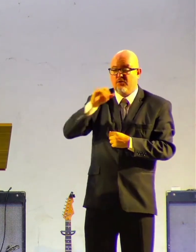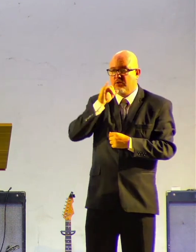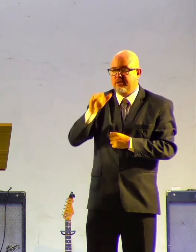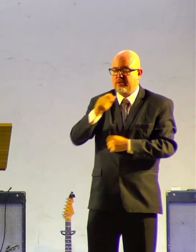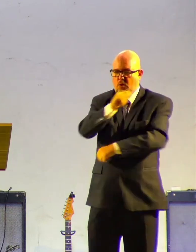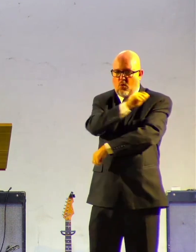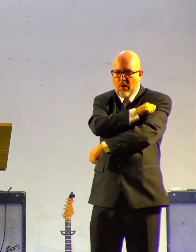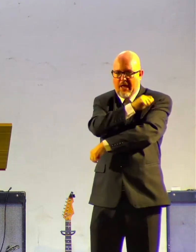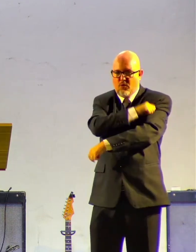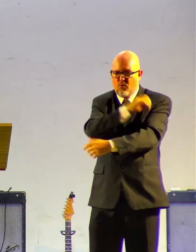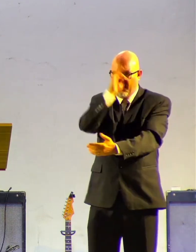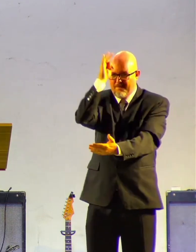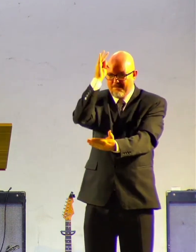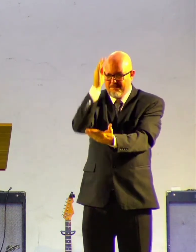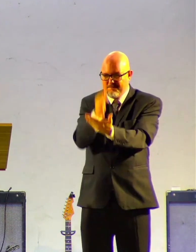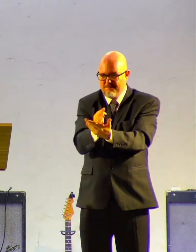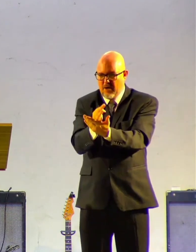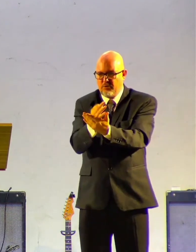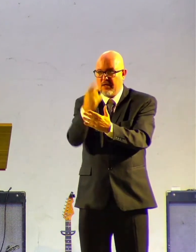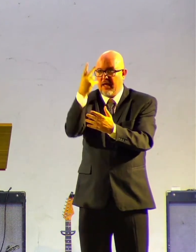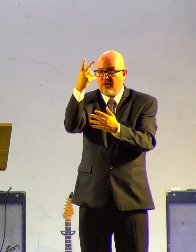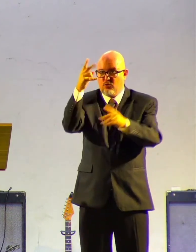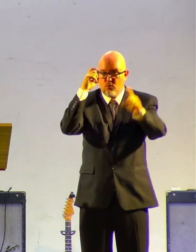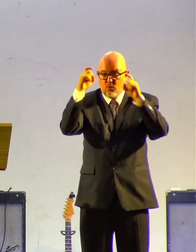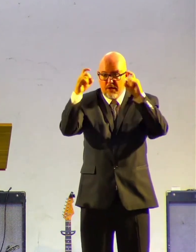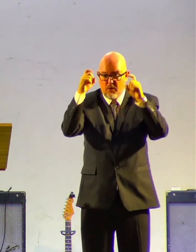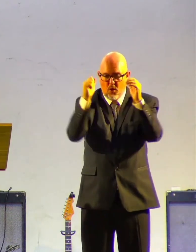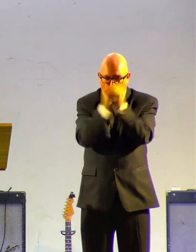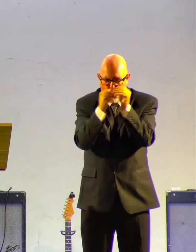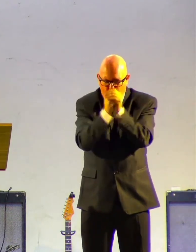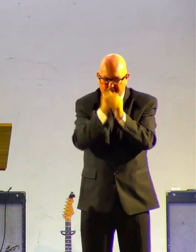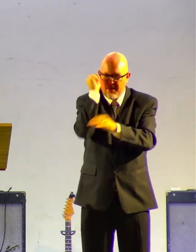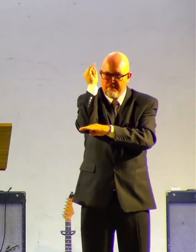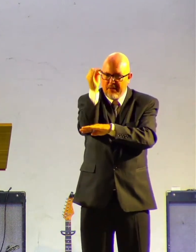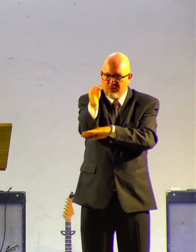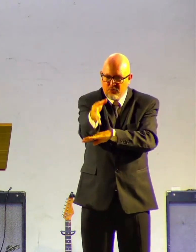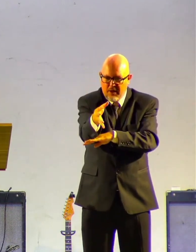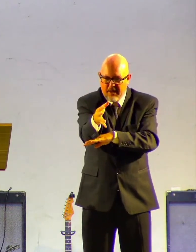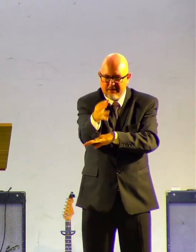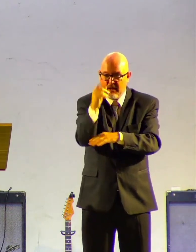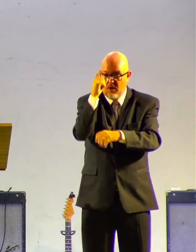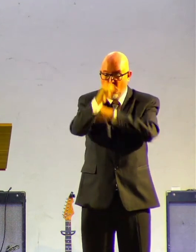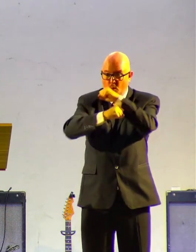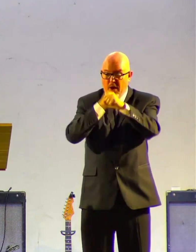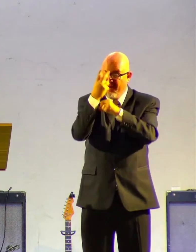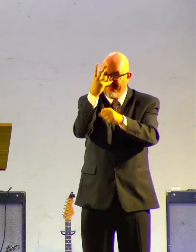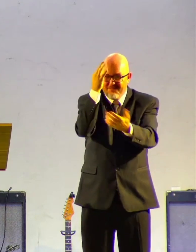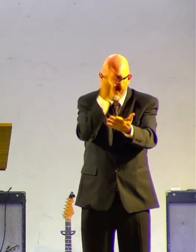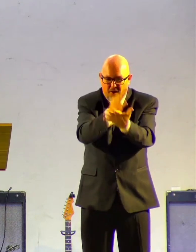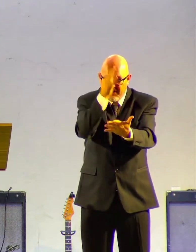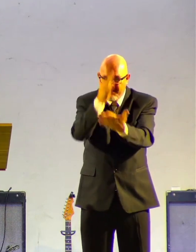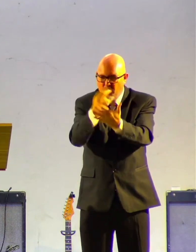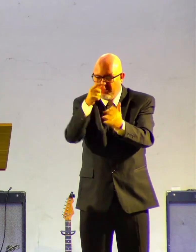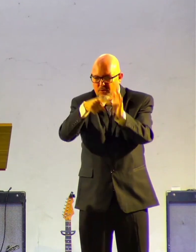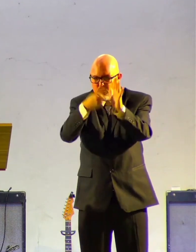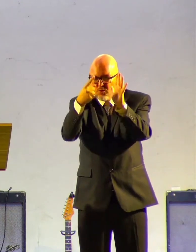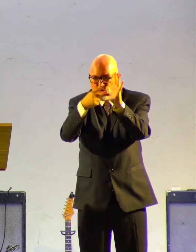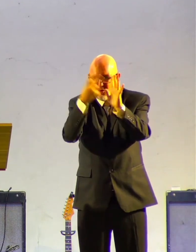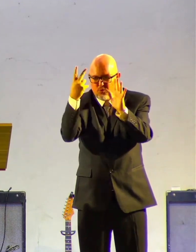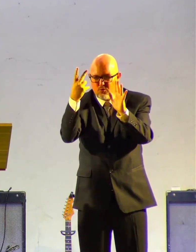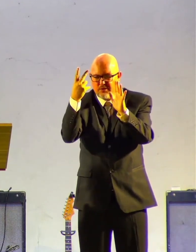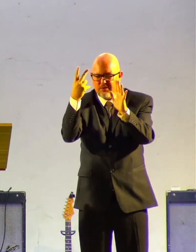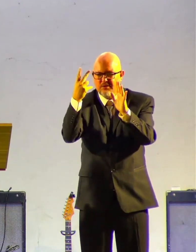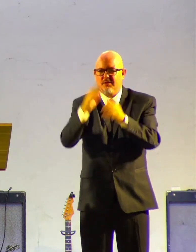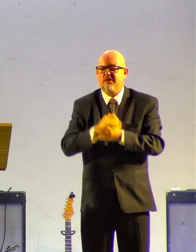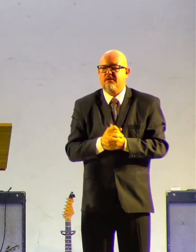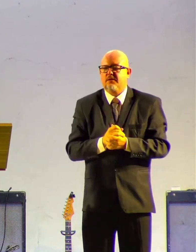o aluno que faltar a 2 reuniões de oração de madrugada no ano, não sendo por uma